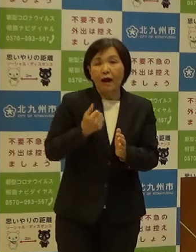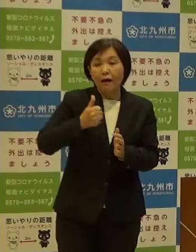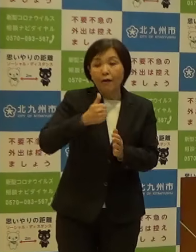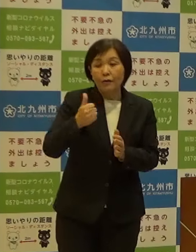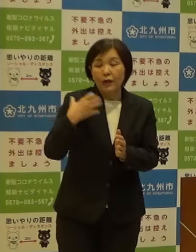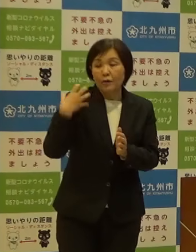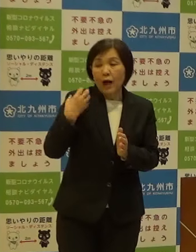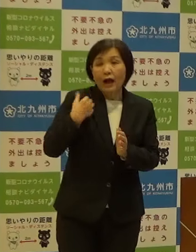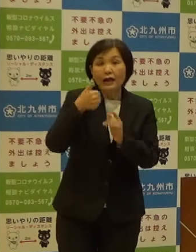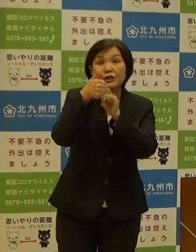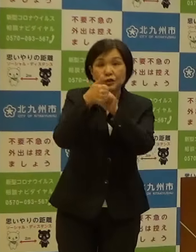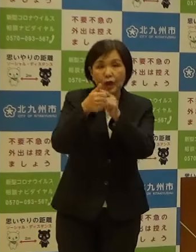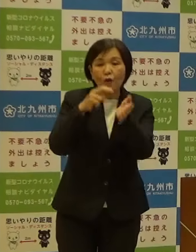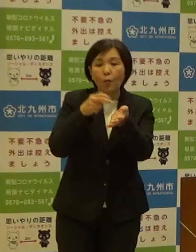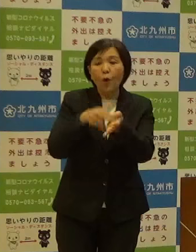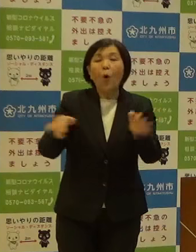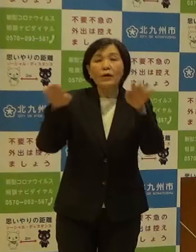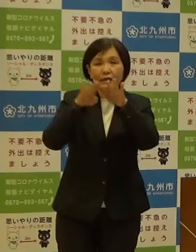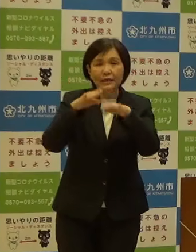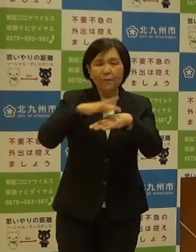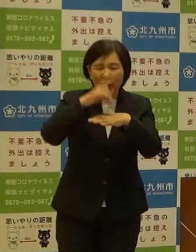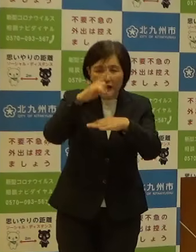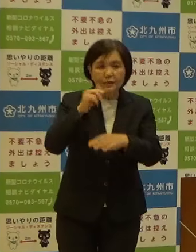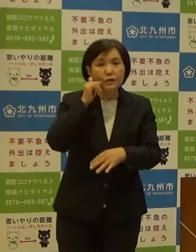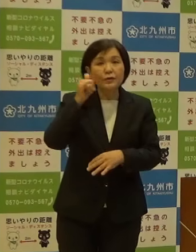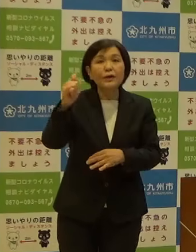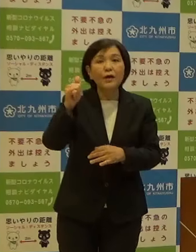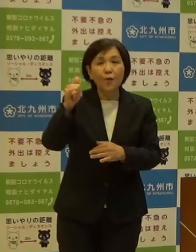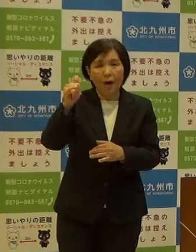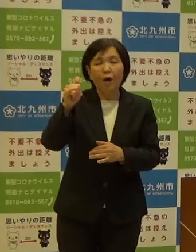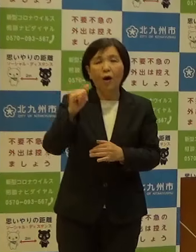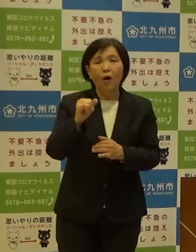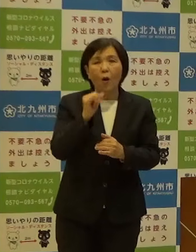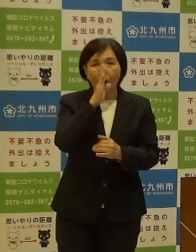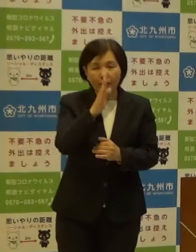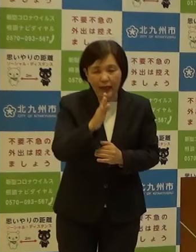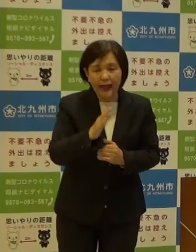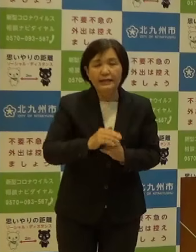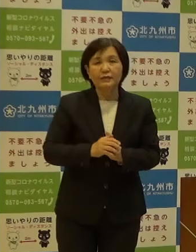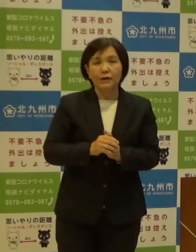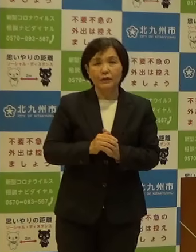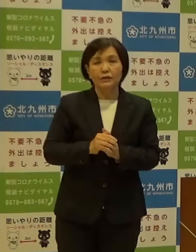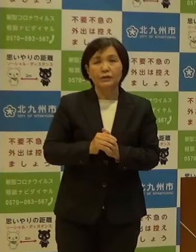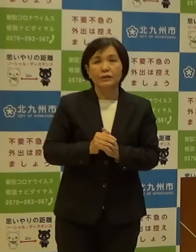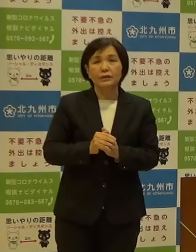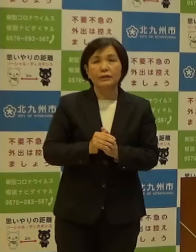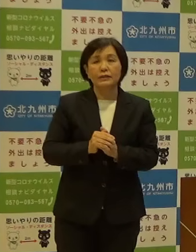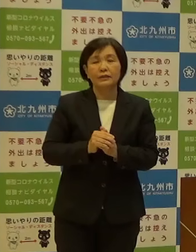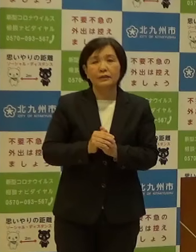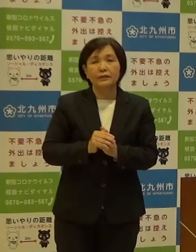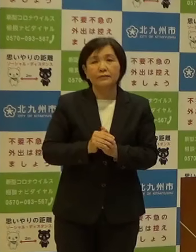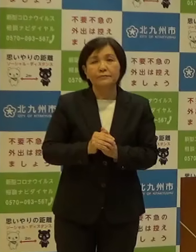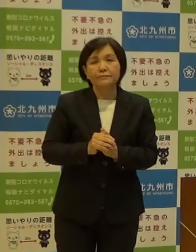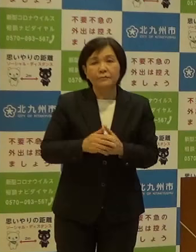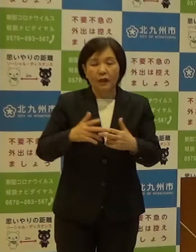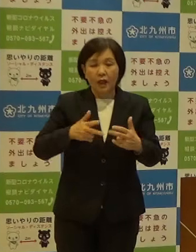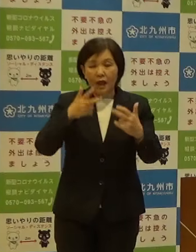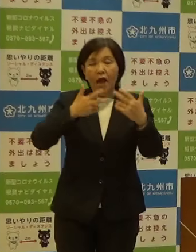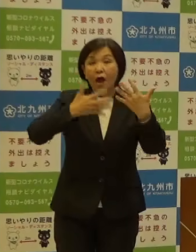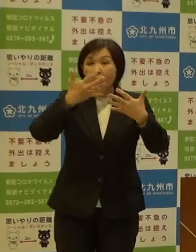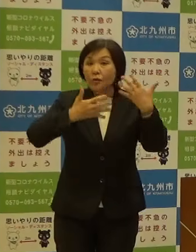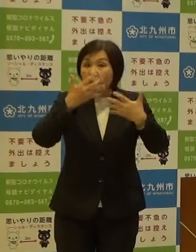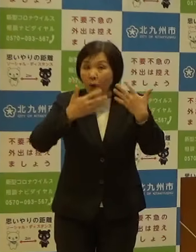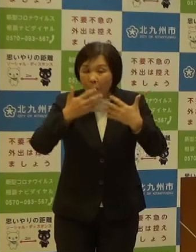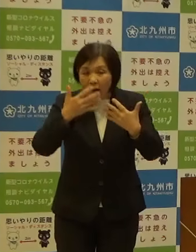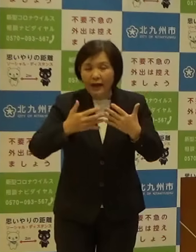お電話をまずは一本をしていただく、筋トレヨガは自宅で動画を活用して、飲食は宅配もあります、